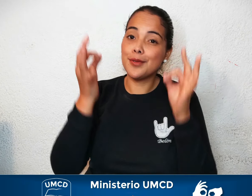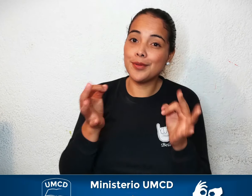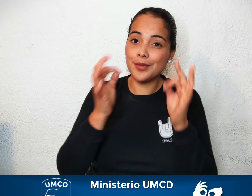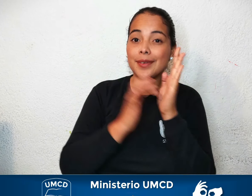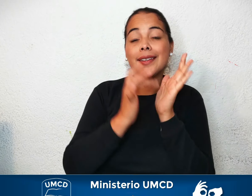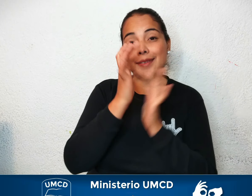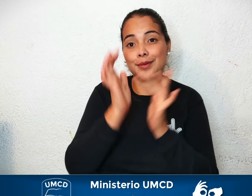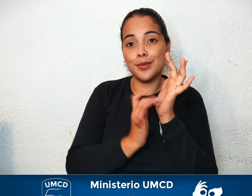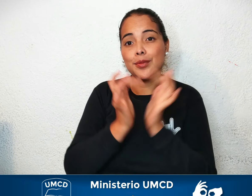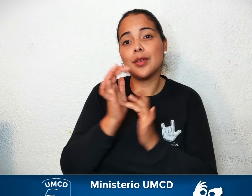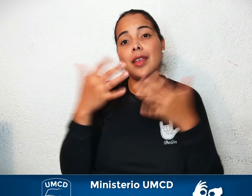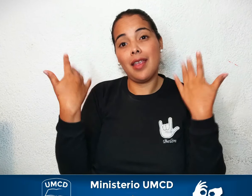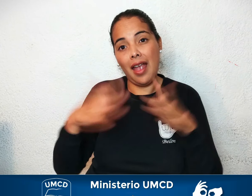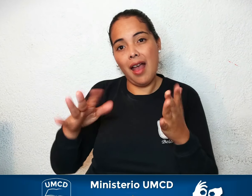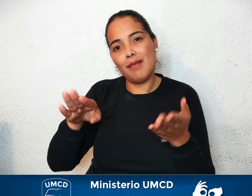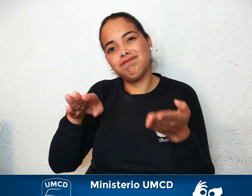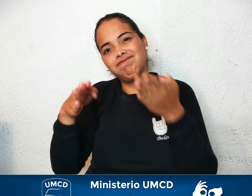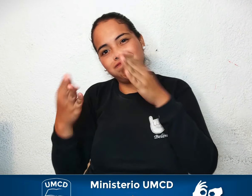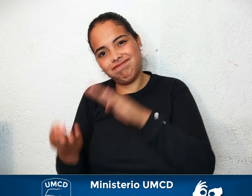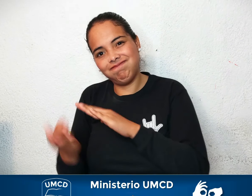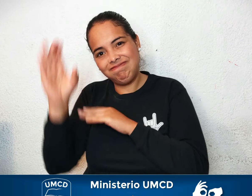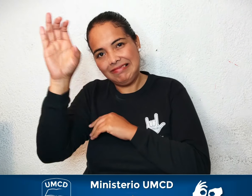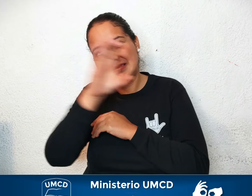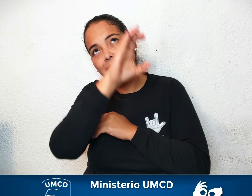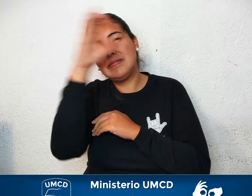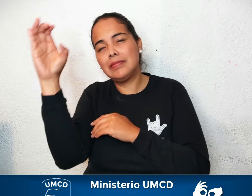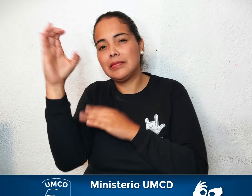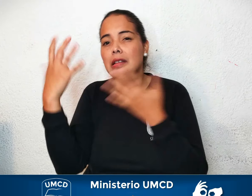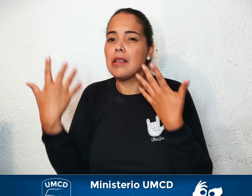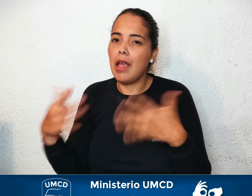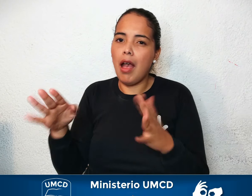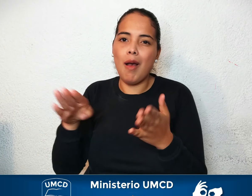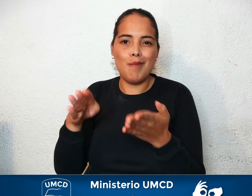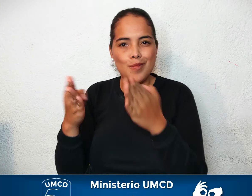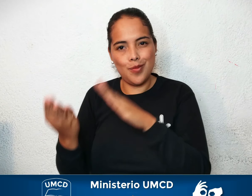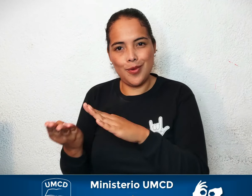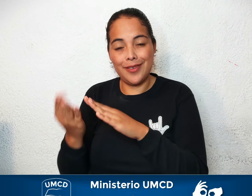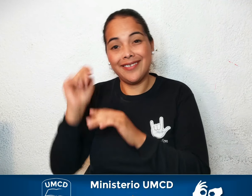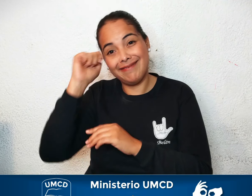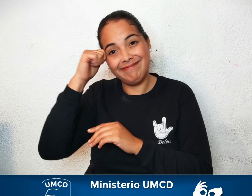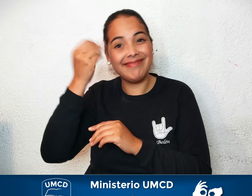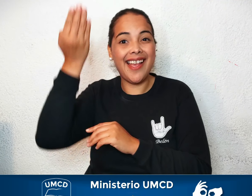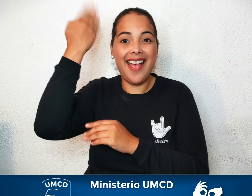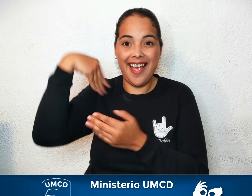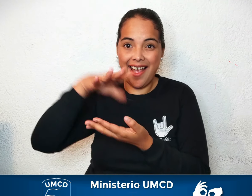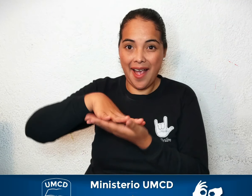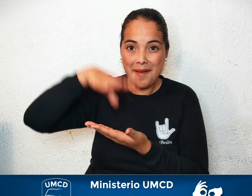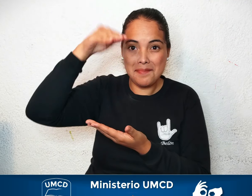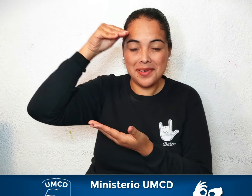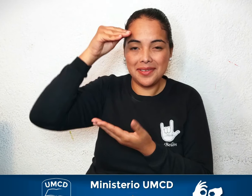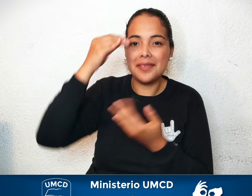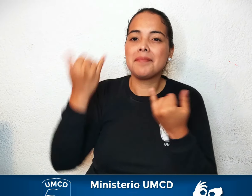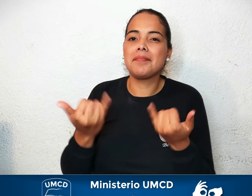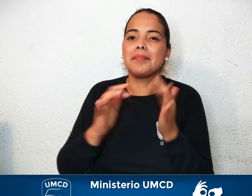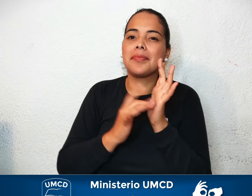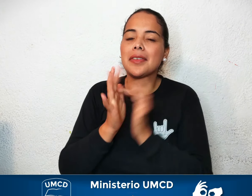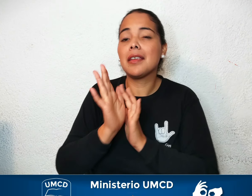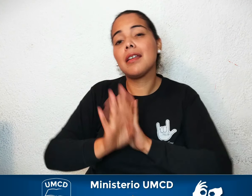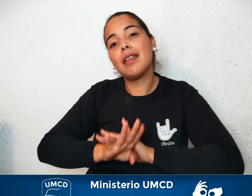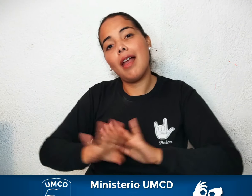El Señor Jesucristo había sido crucificado, ya había muerto. Como vimos en la lección